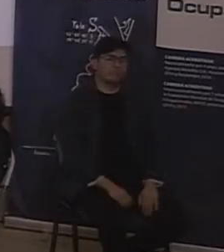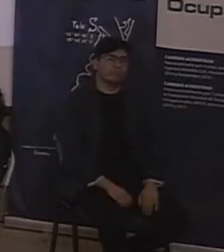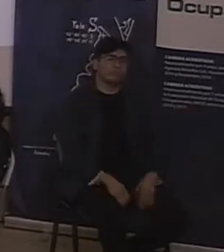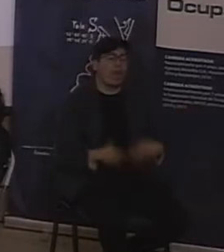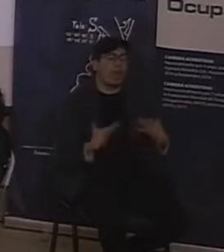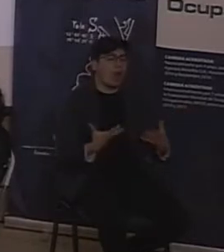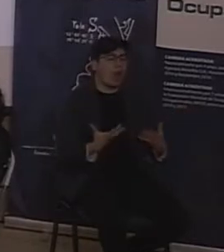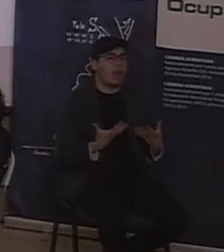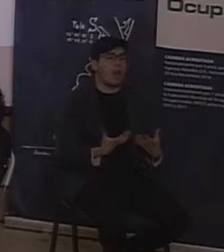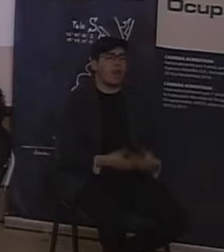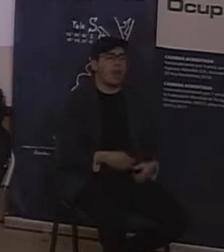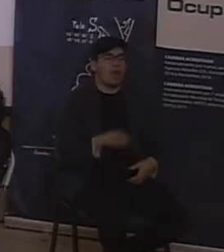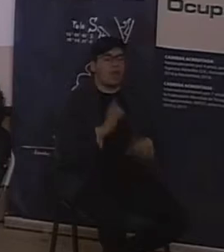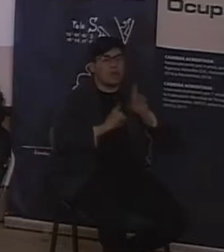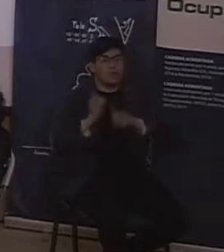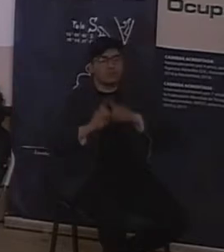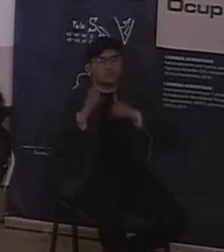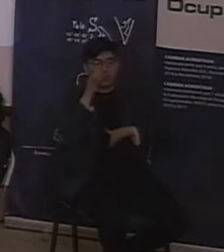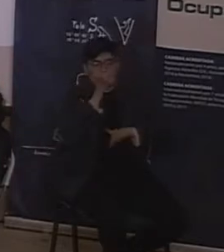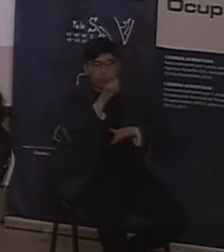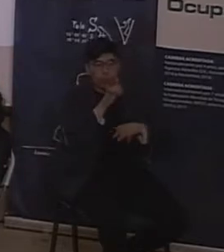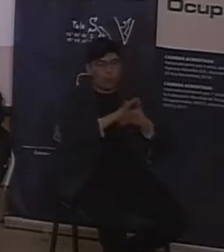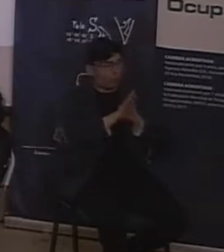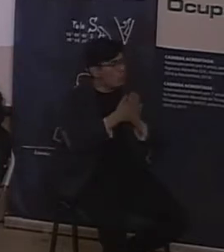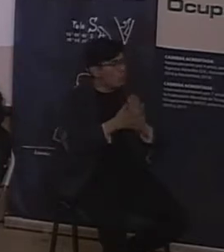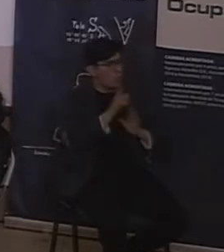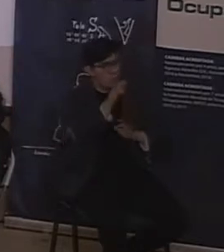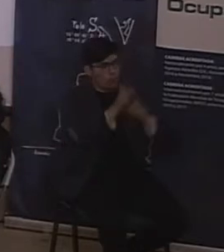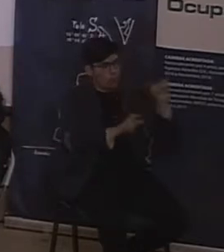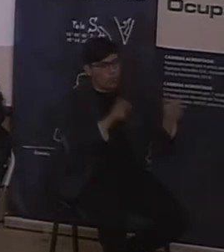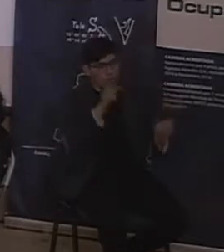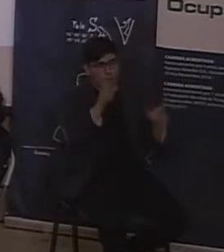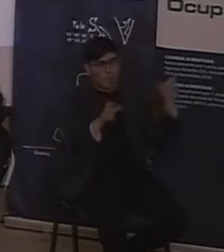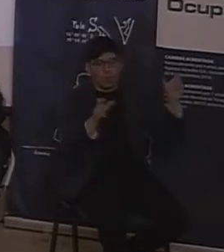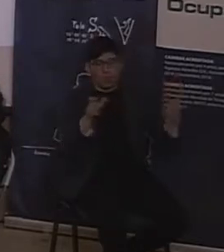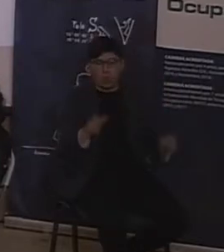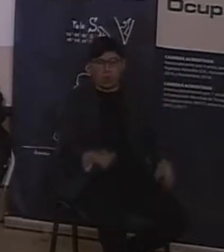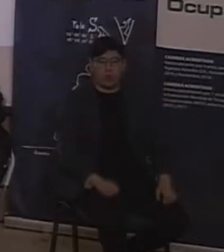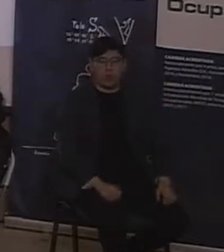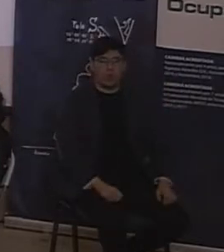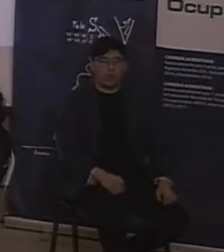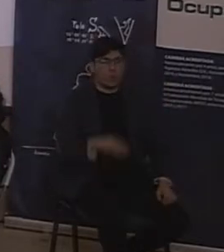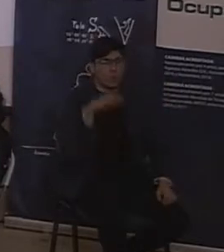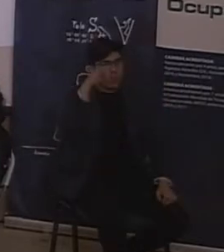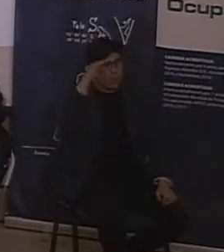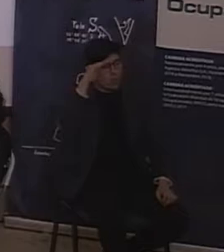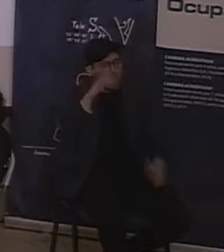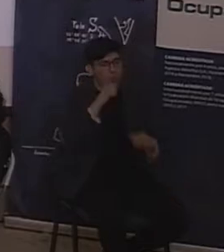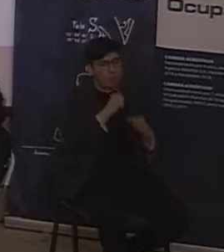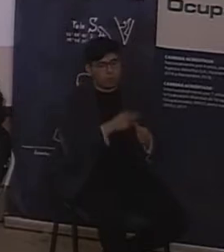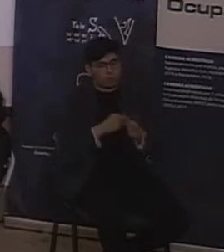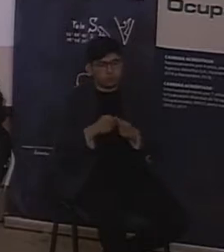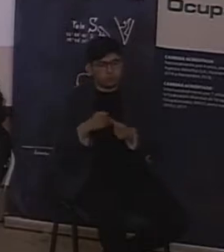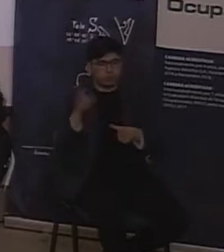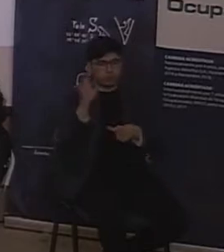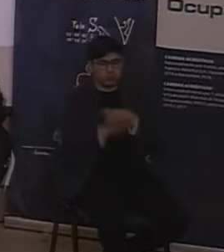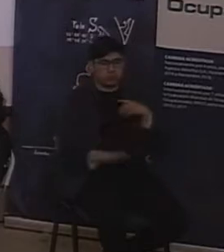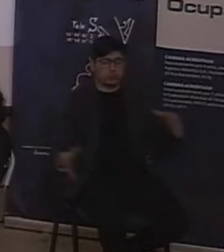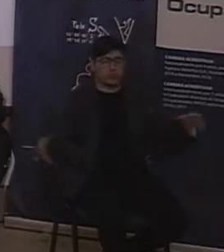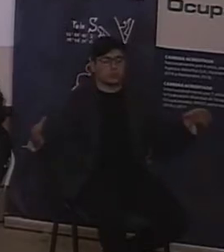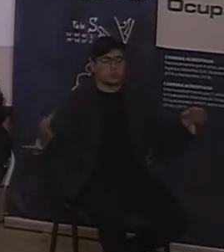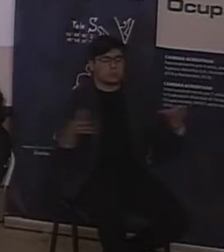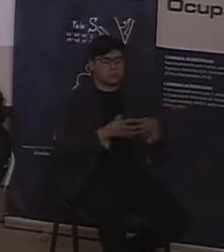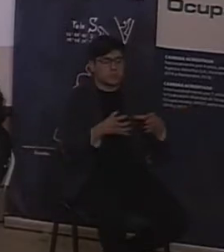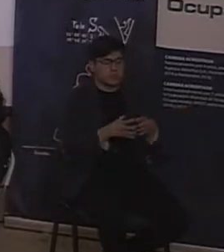en algún momento todos estos soldados rosados decidieron unirse en la